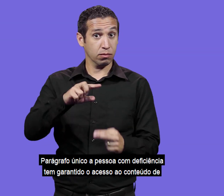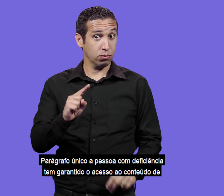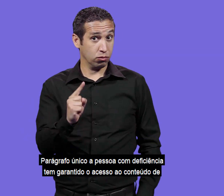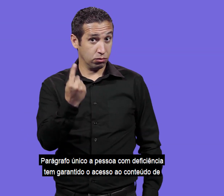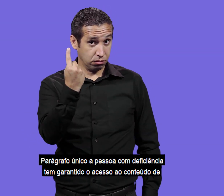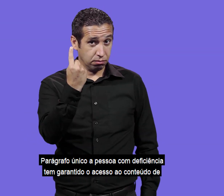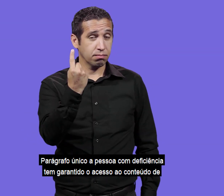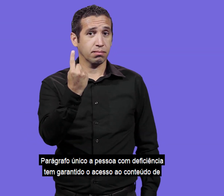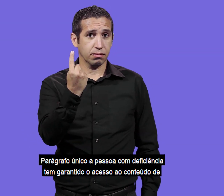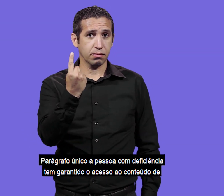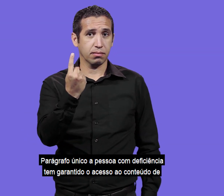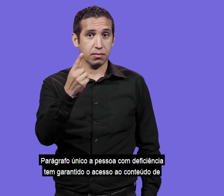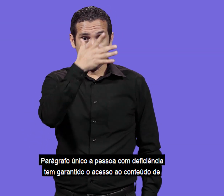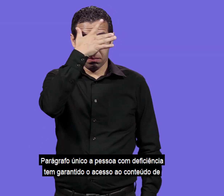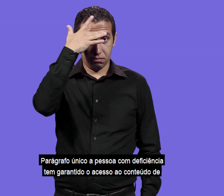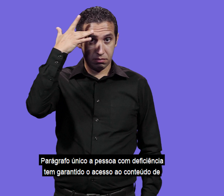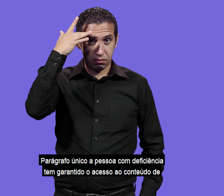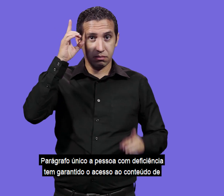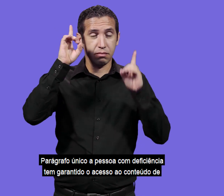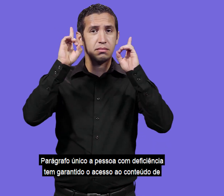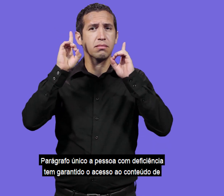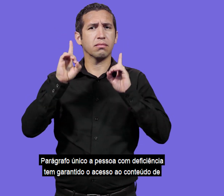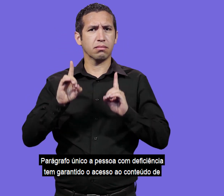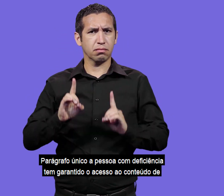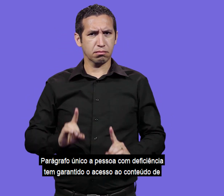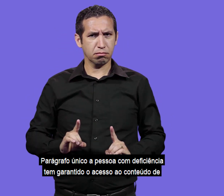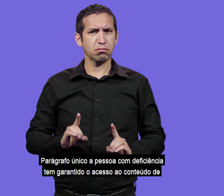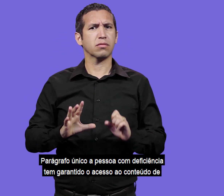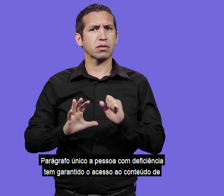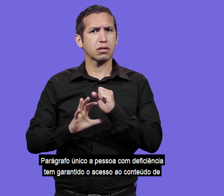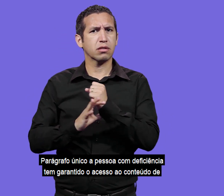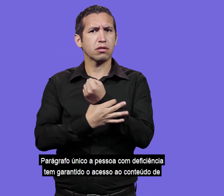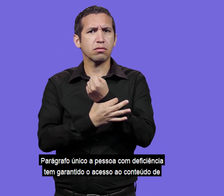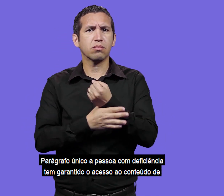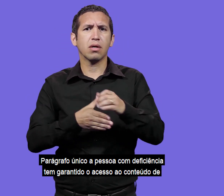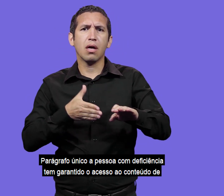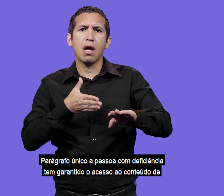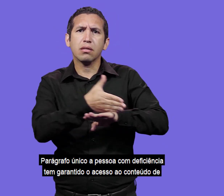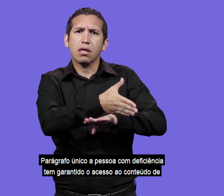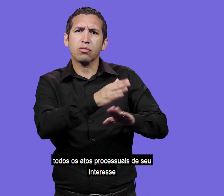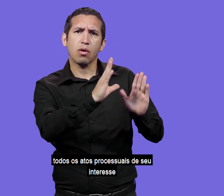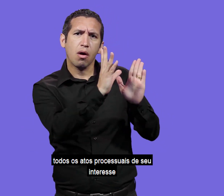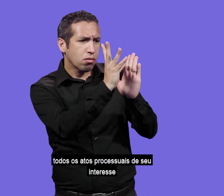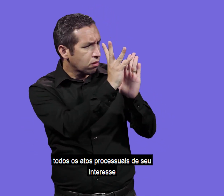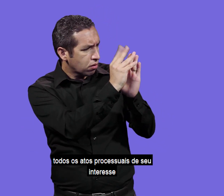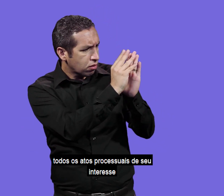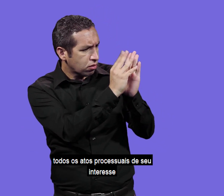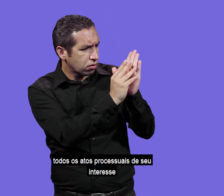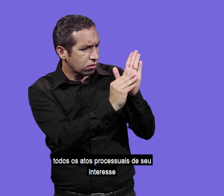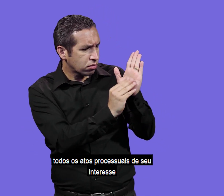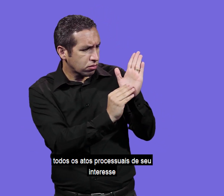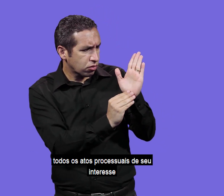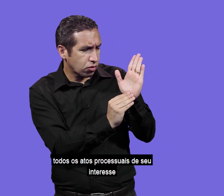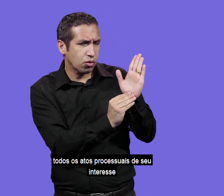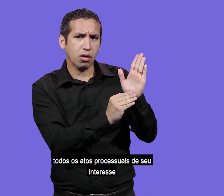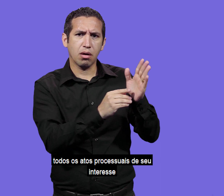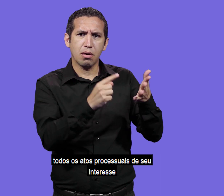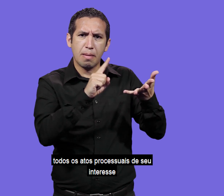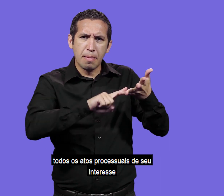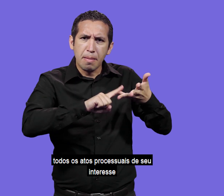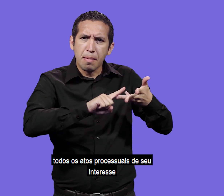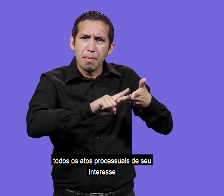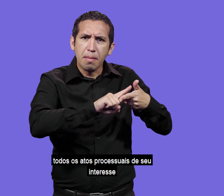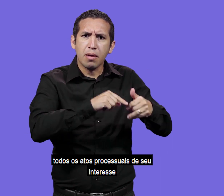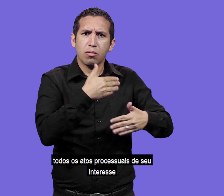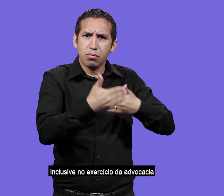Parágrafo único. A pessoa com deficiência tem garantido acesso ao conteúdo de todos os atos processuais de